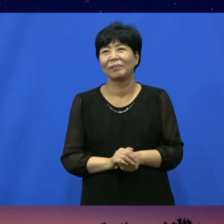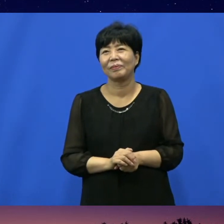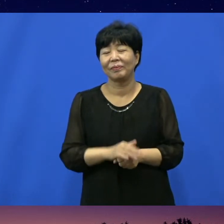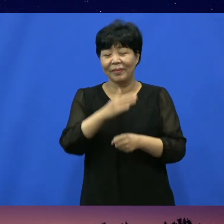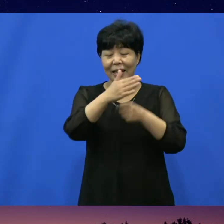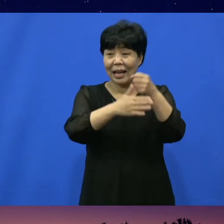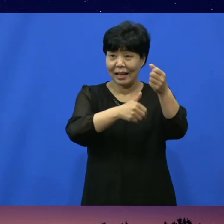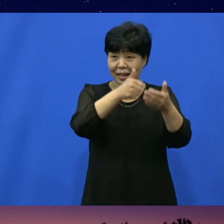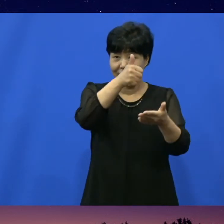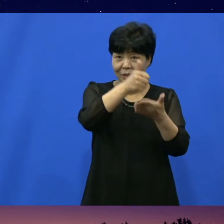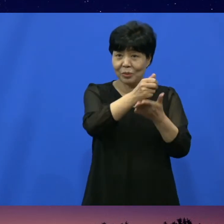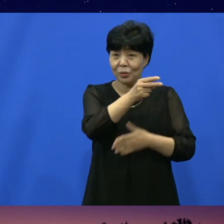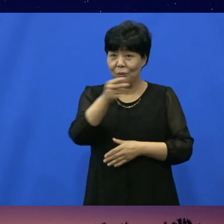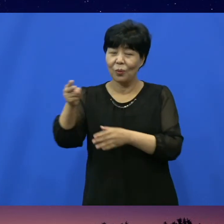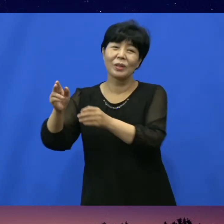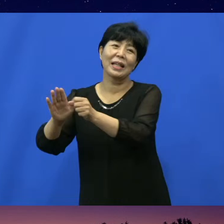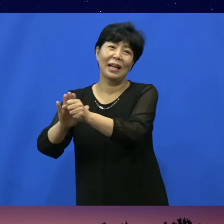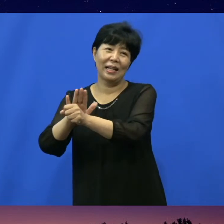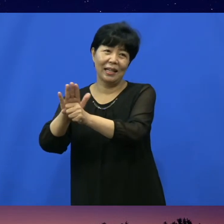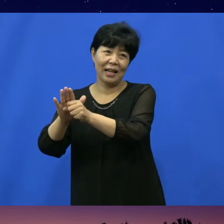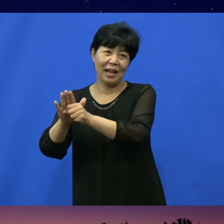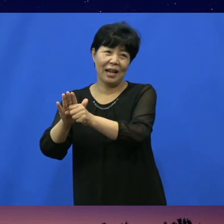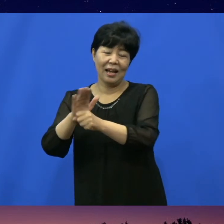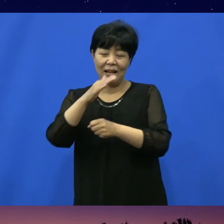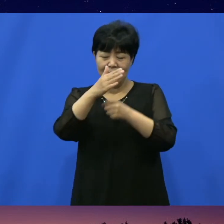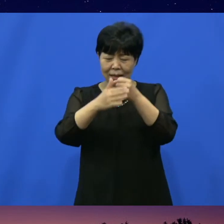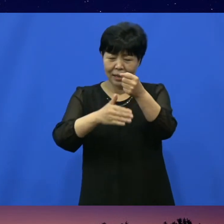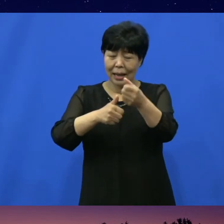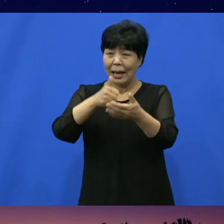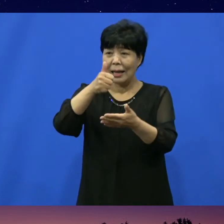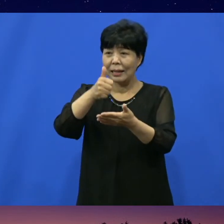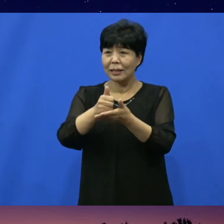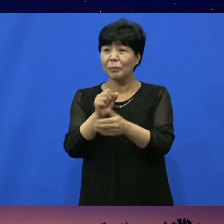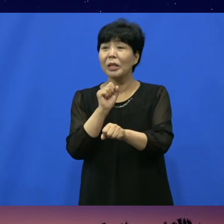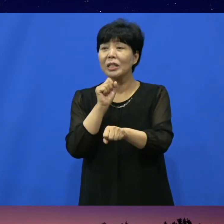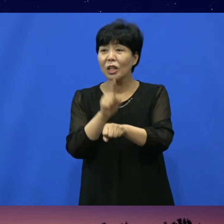하나님은 사랑이시다. 그러니까 하나님의 속성,